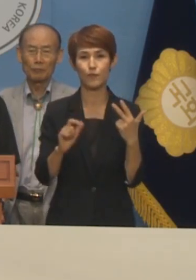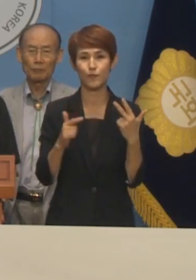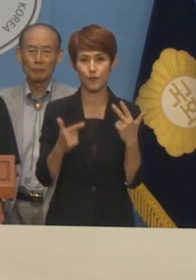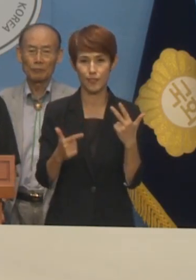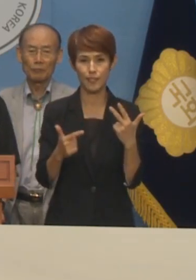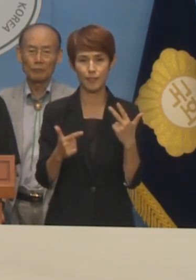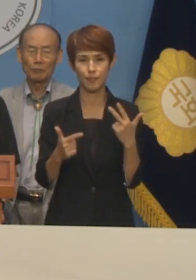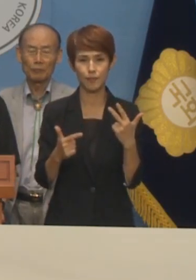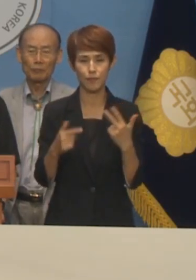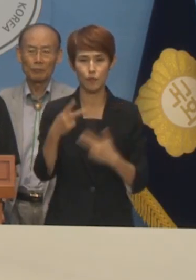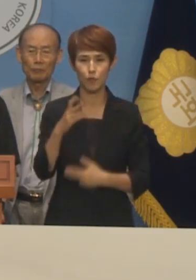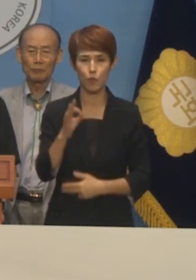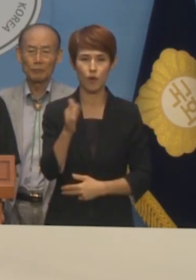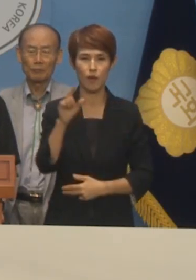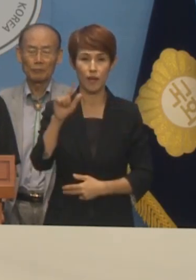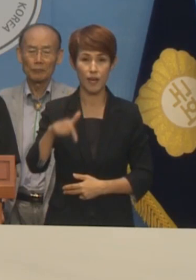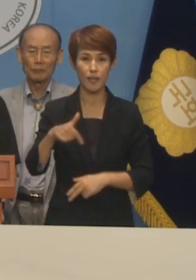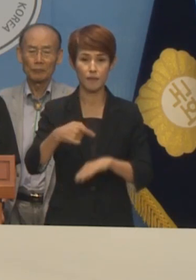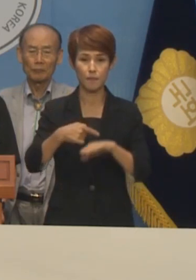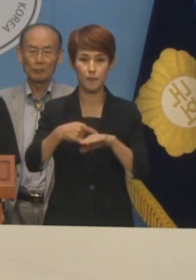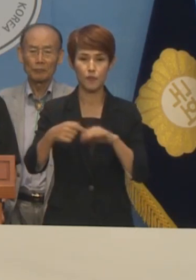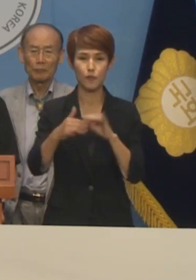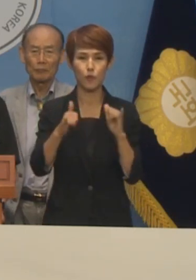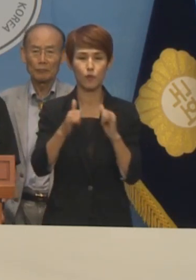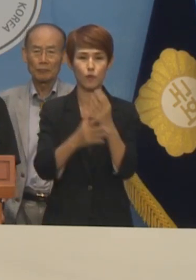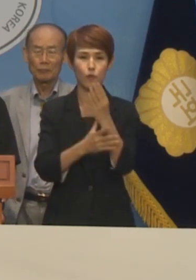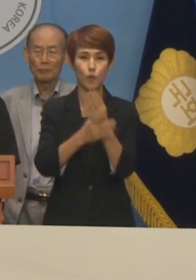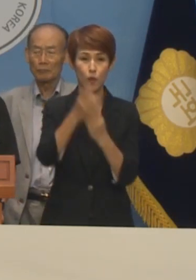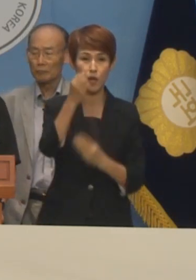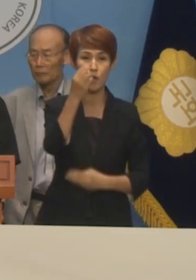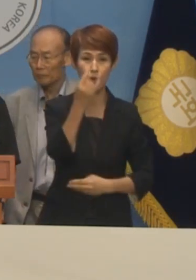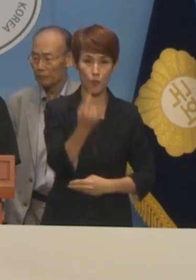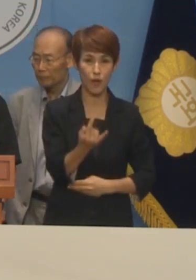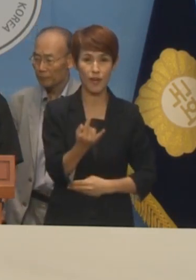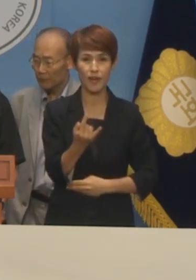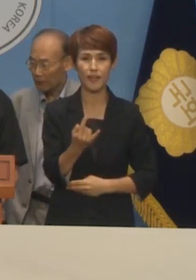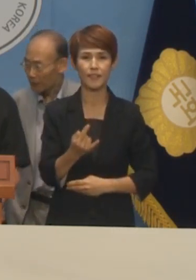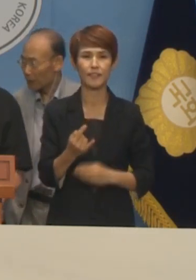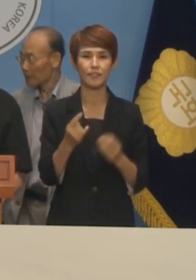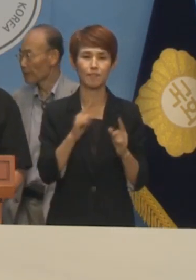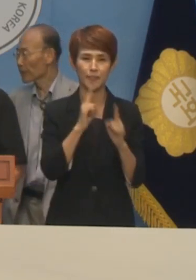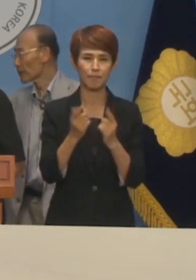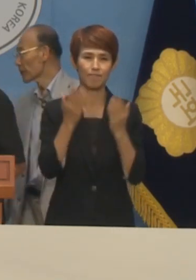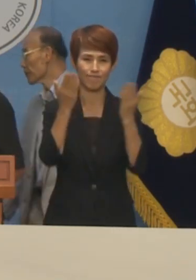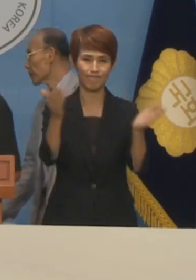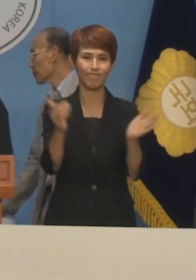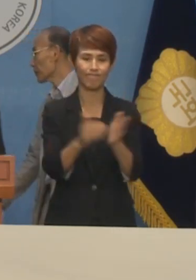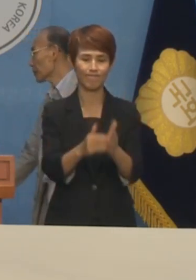16일 동학민족통일회 평화민족통일 원탁회의 이상입니다.